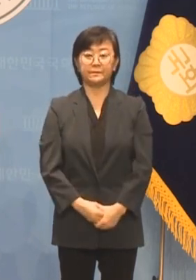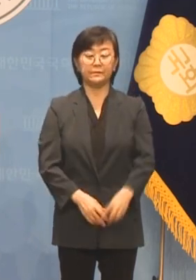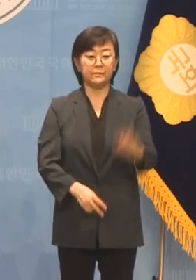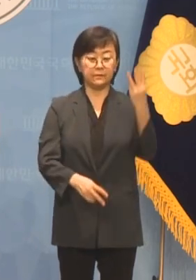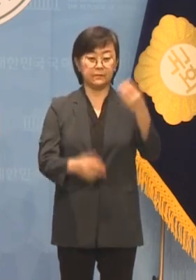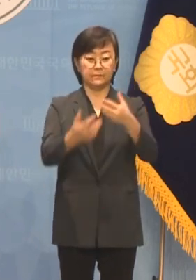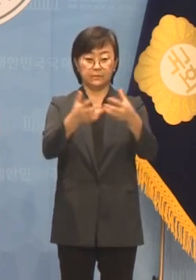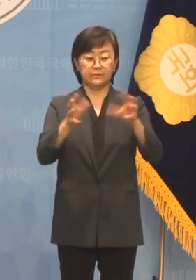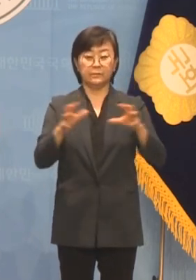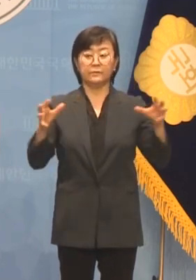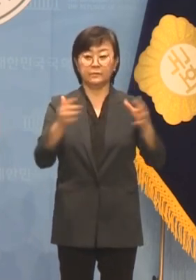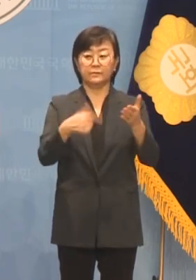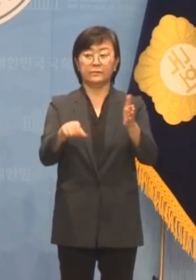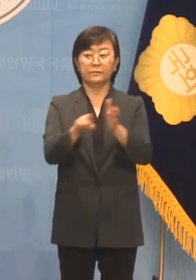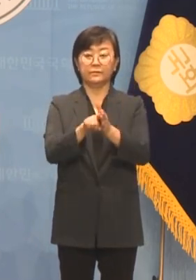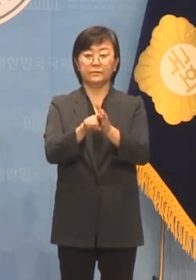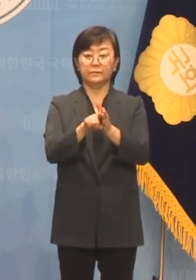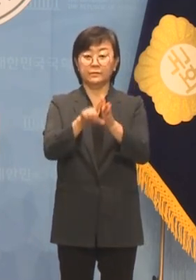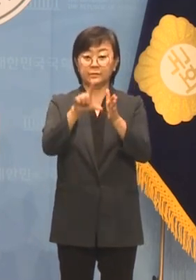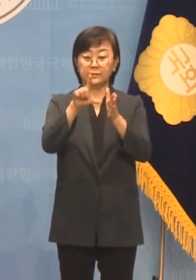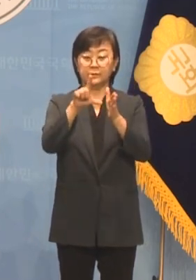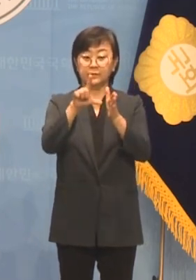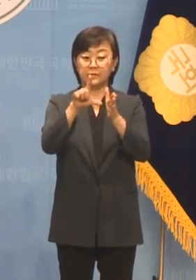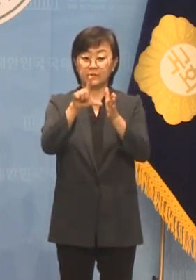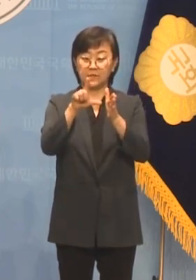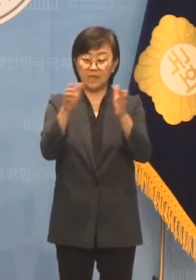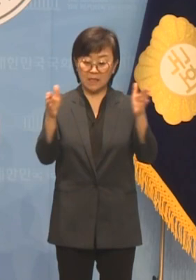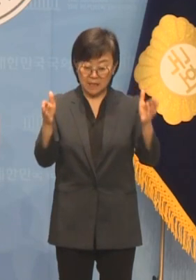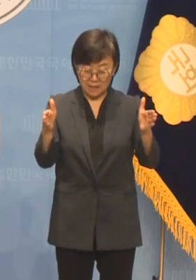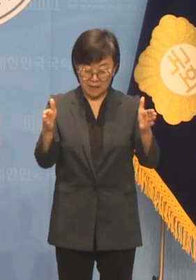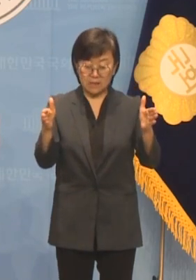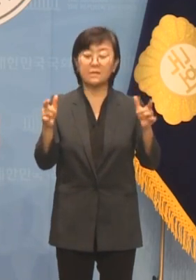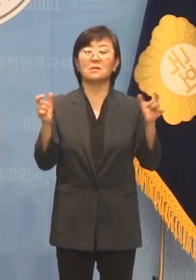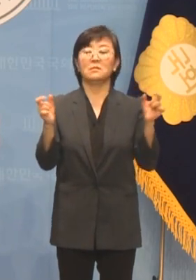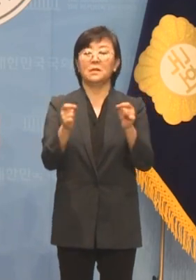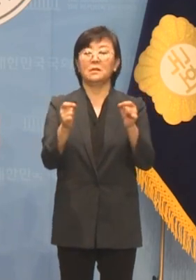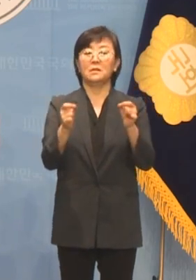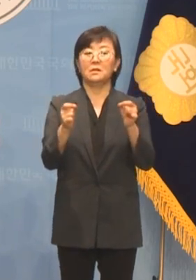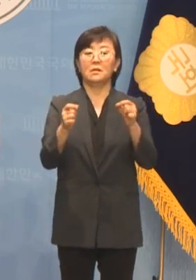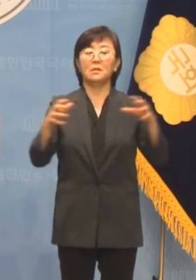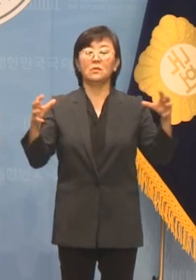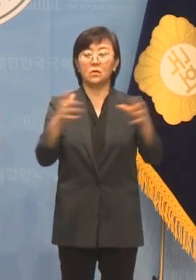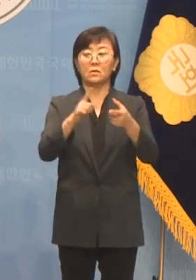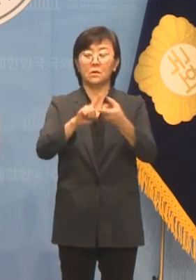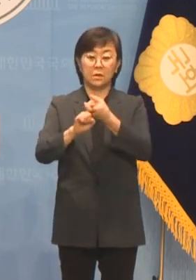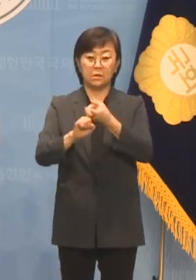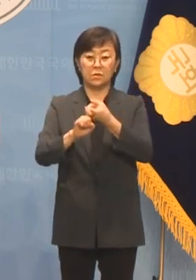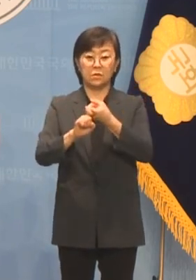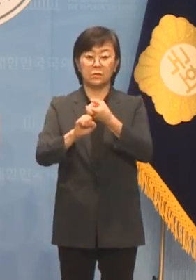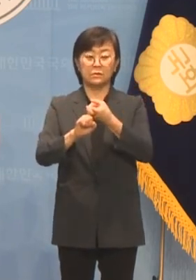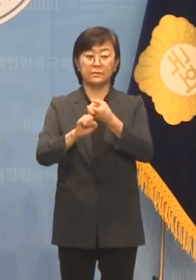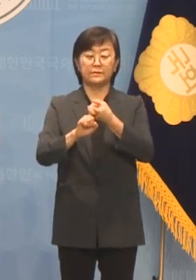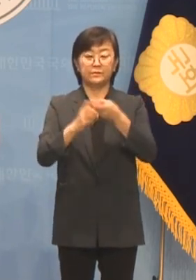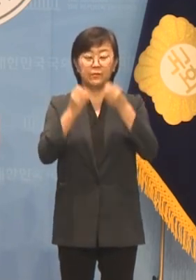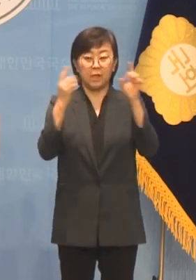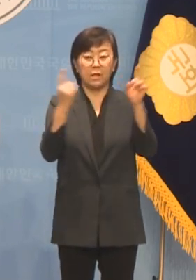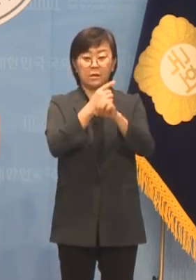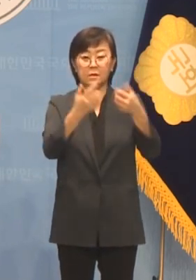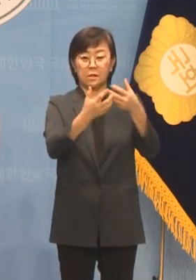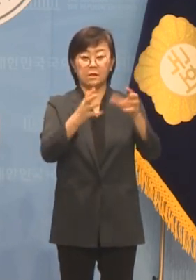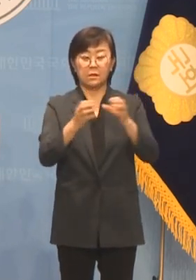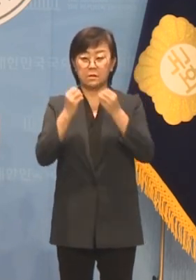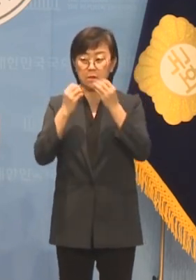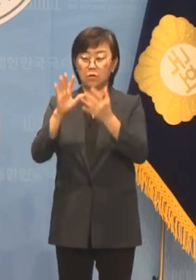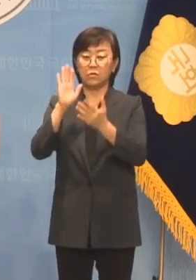제3지대 대통합을 위한 시한이 얼마 남지 않았습니다. 대통합을 전제로 개혁신당,